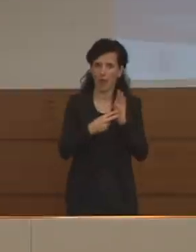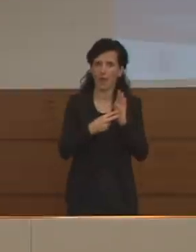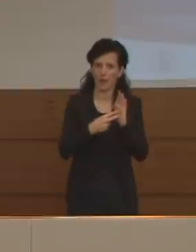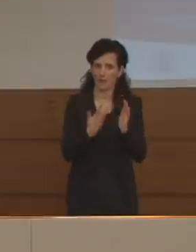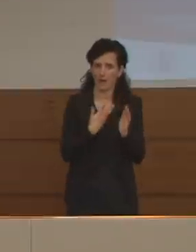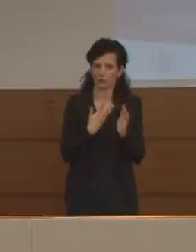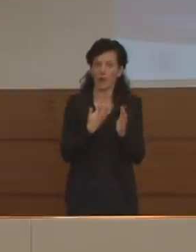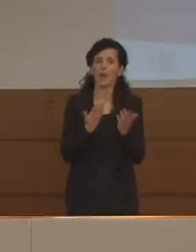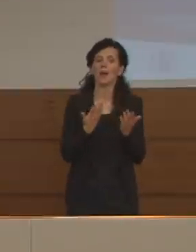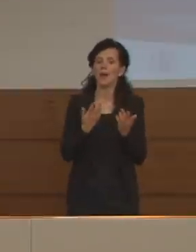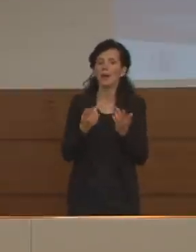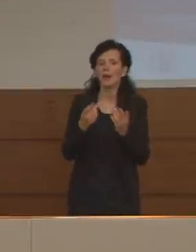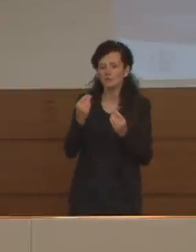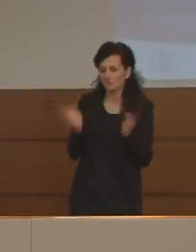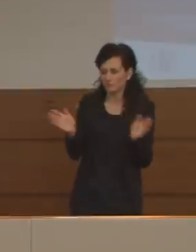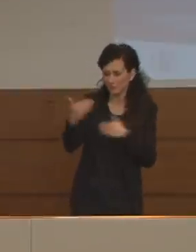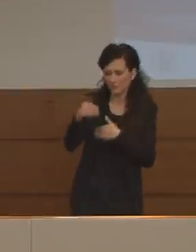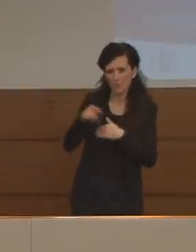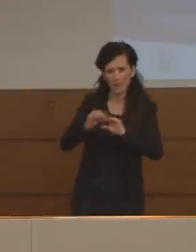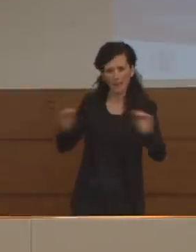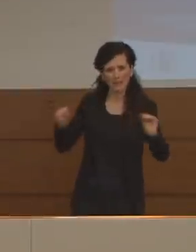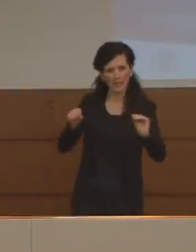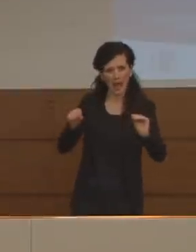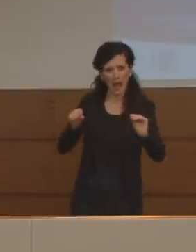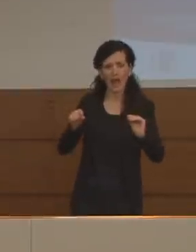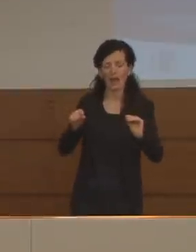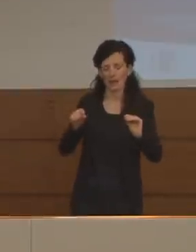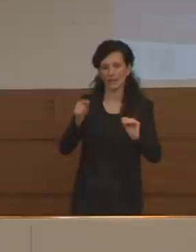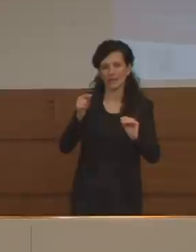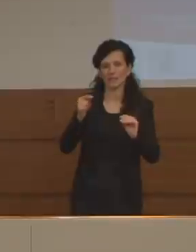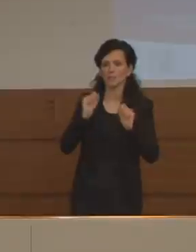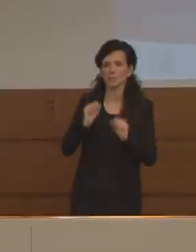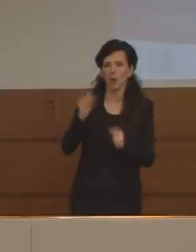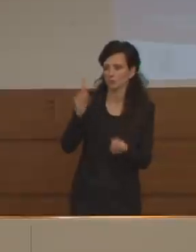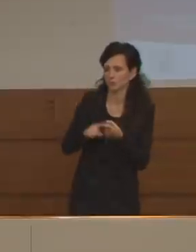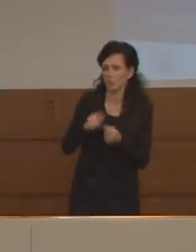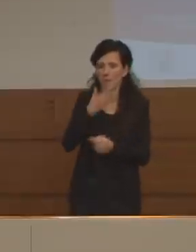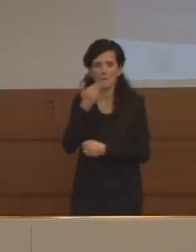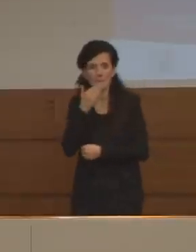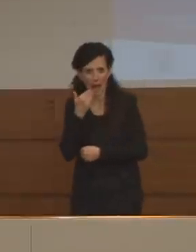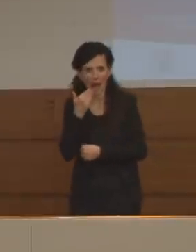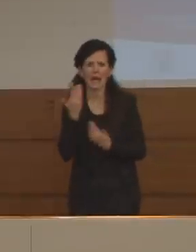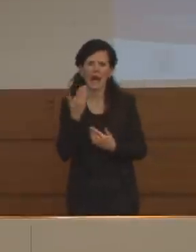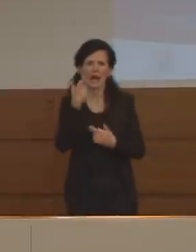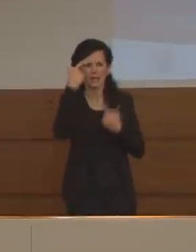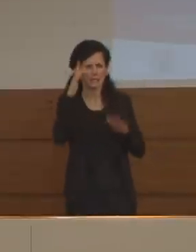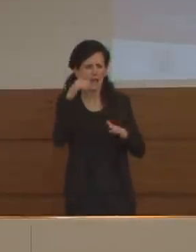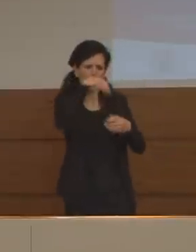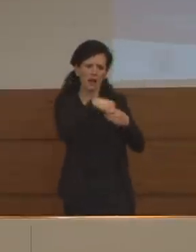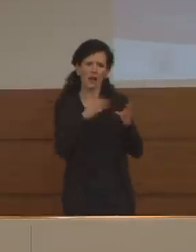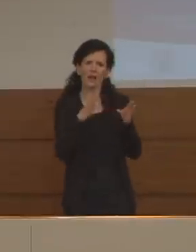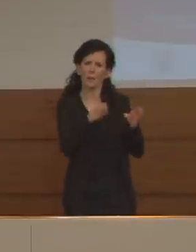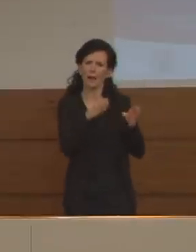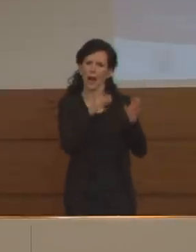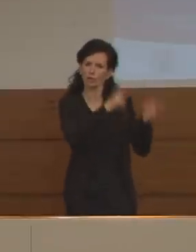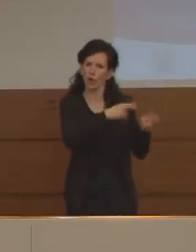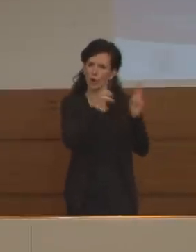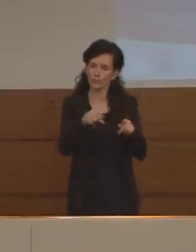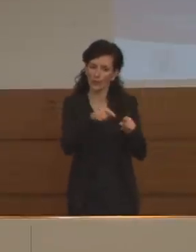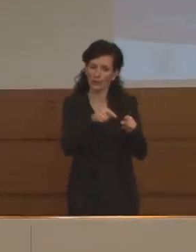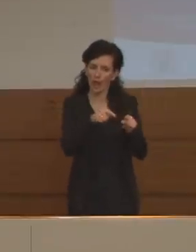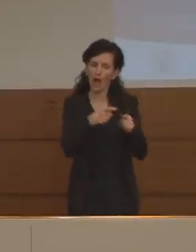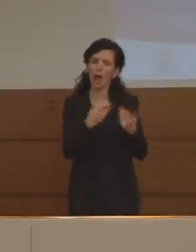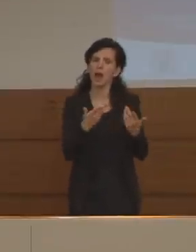di ottimizzare e ad esempio all'interno del reparto pur pagando un prezzo in termini di fatica si tende a tenere